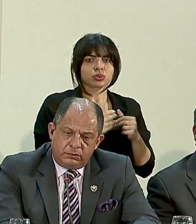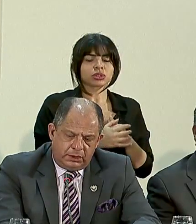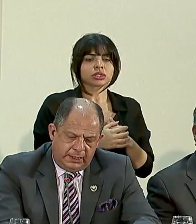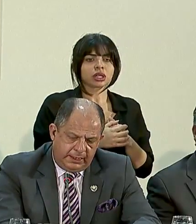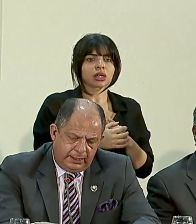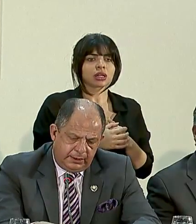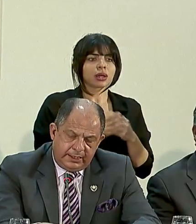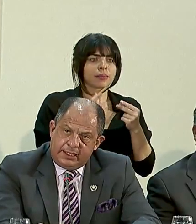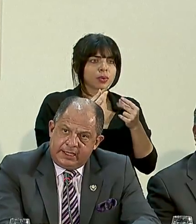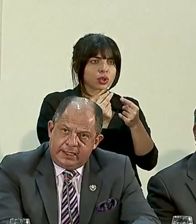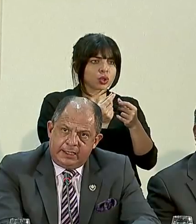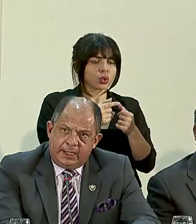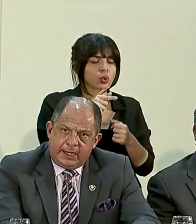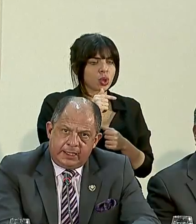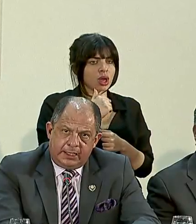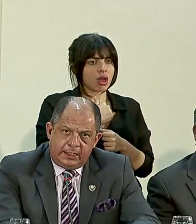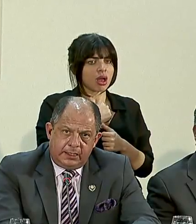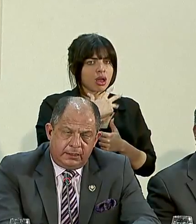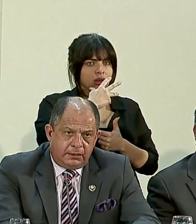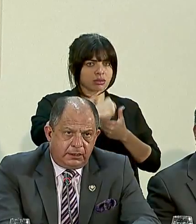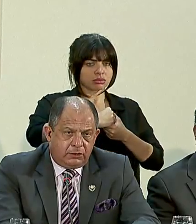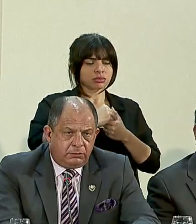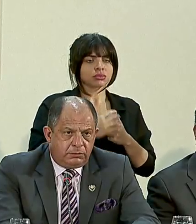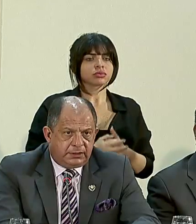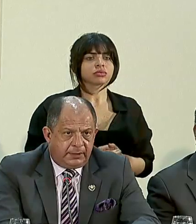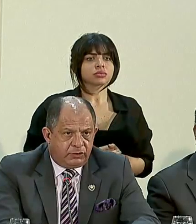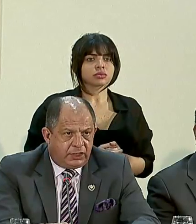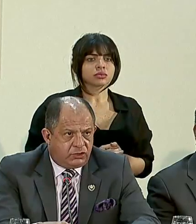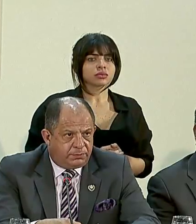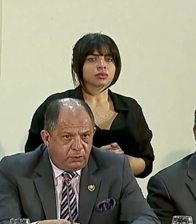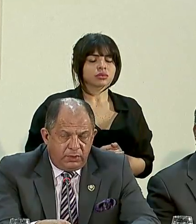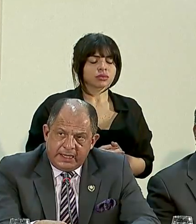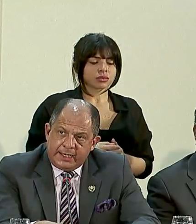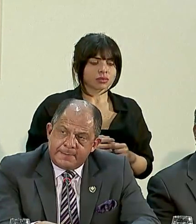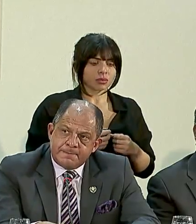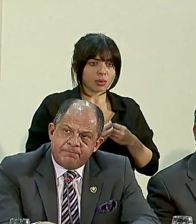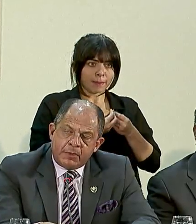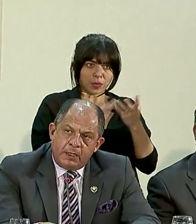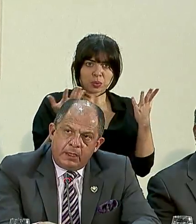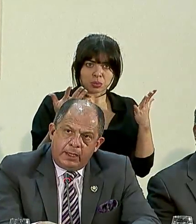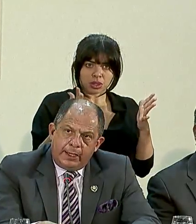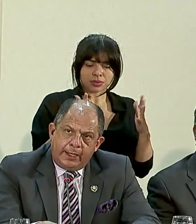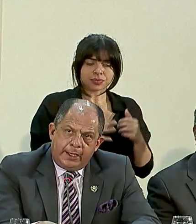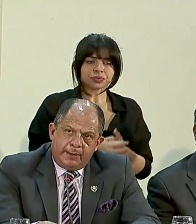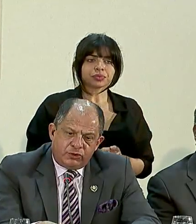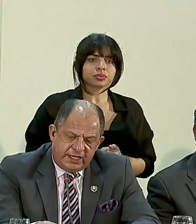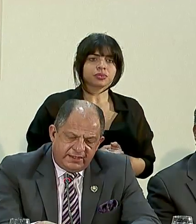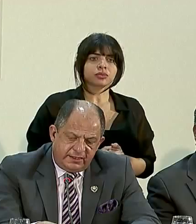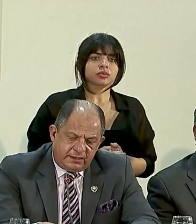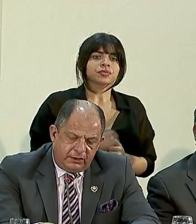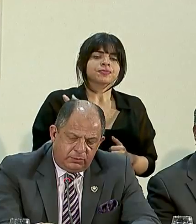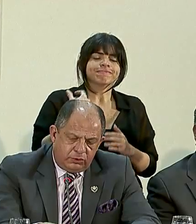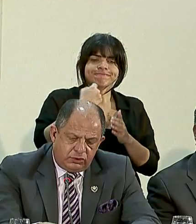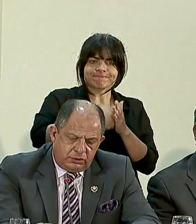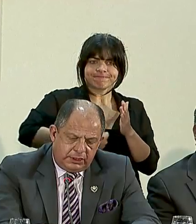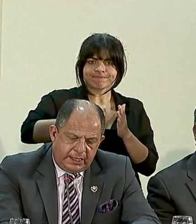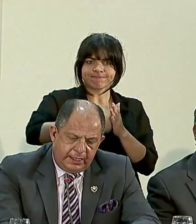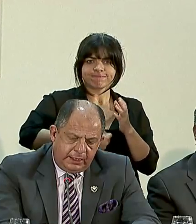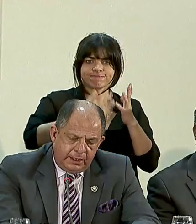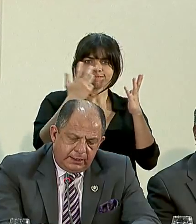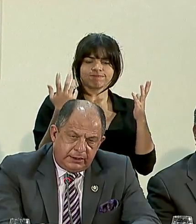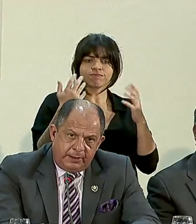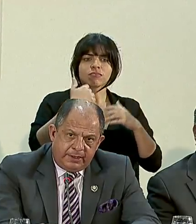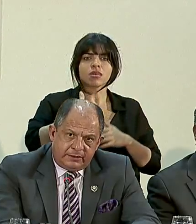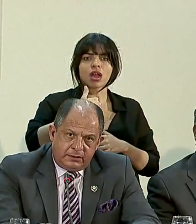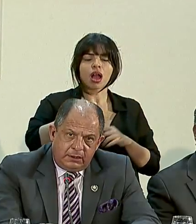magnitud que tiene la que hemos hecho pública. Hemos insistido mucho que